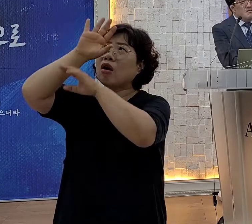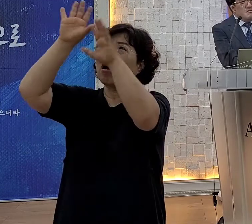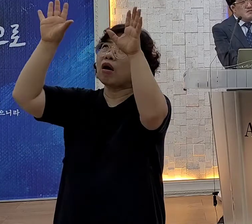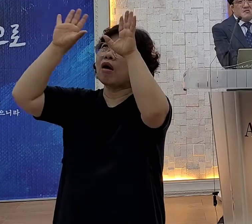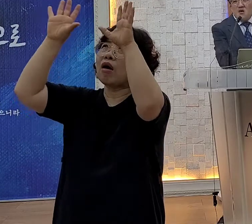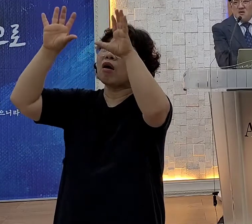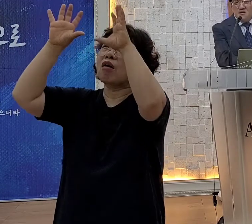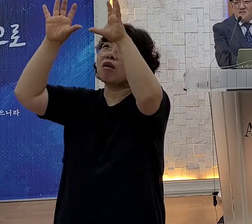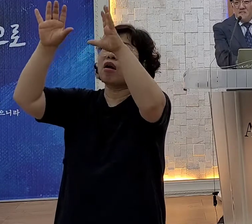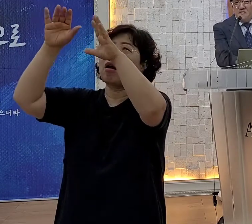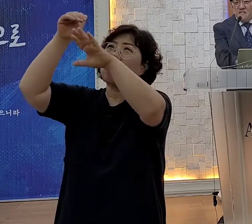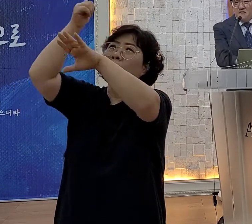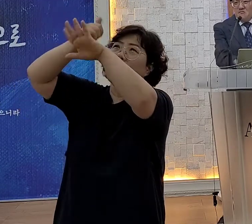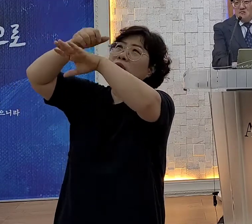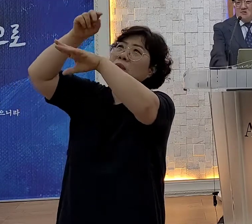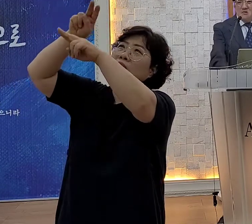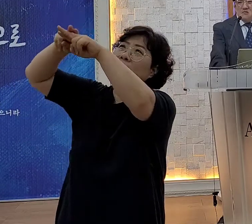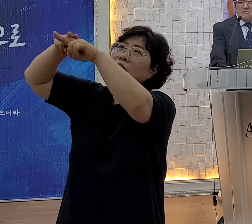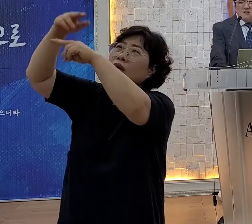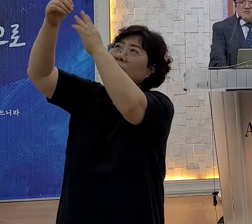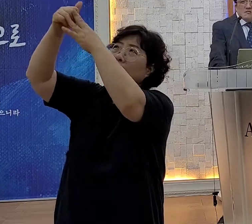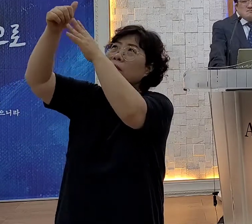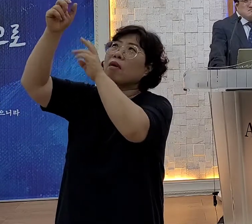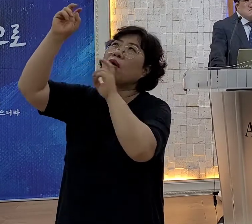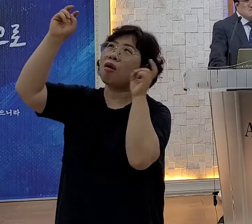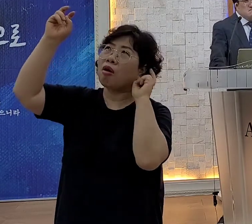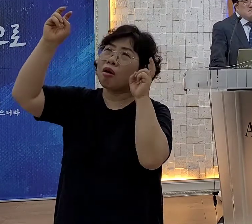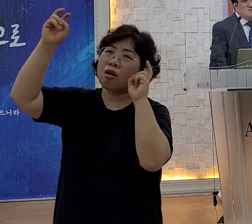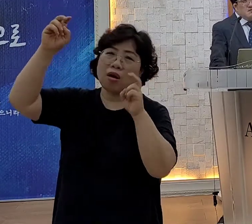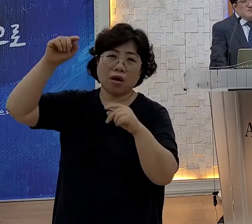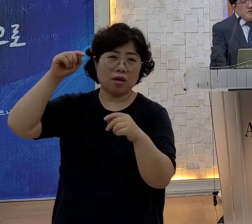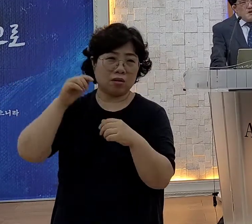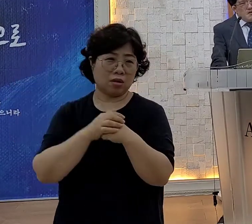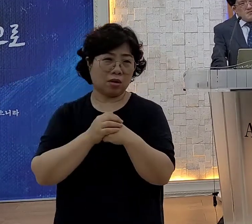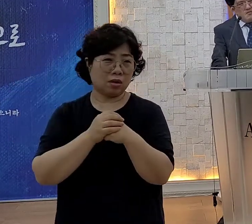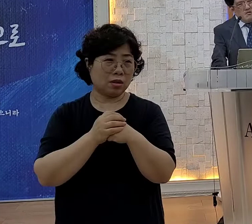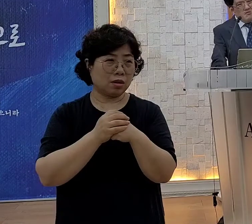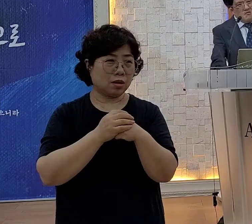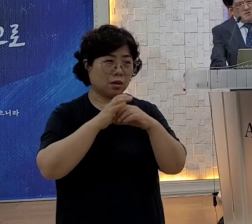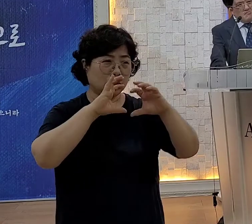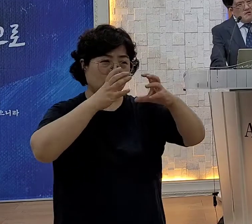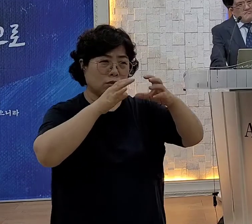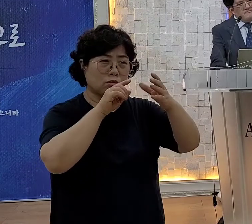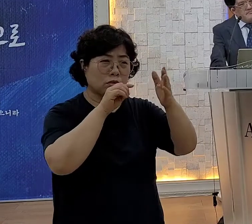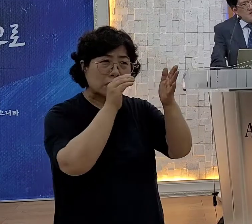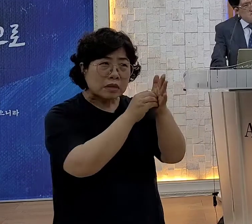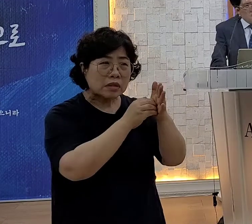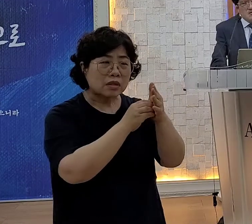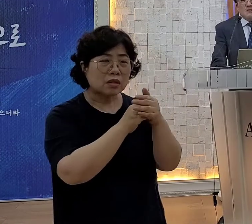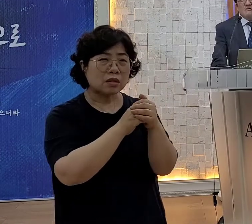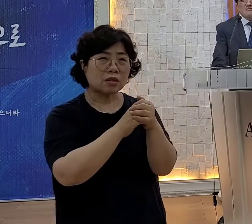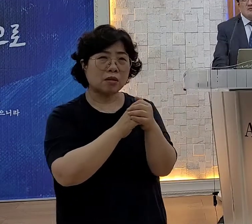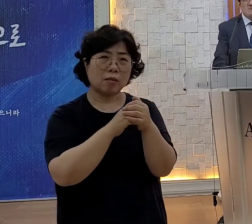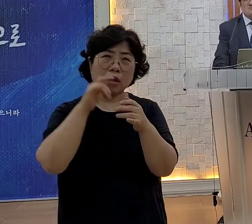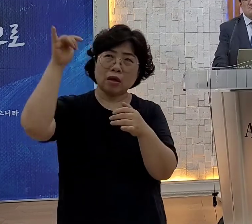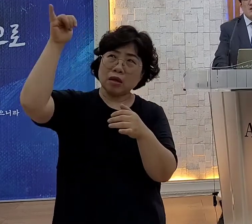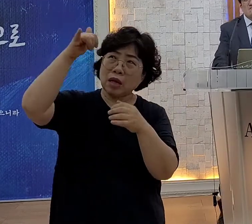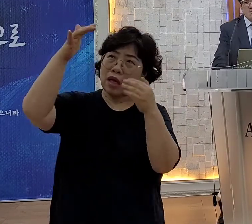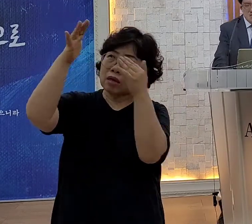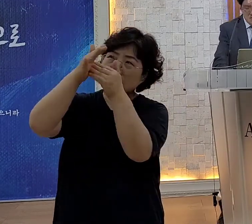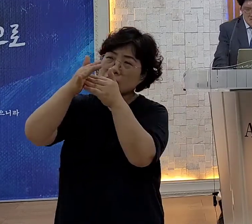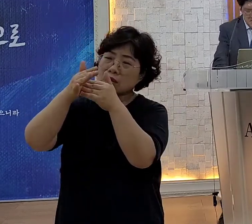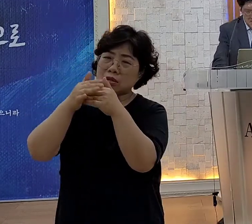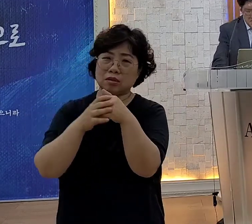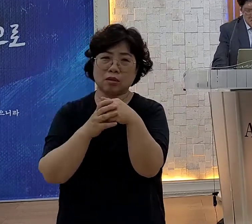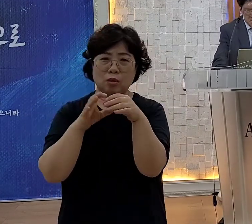광년 끝에, 그죠? 막 지구 끝이 뭐 태양까지가 뭐 몇백 광년이라 그러는데